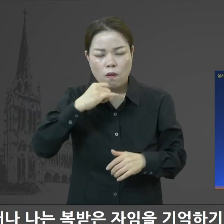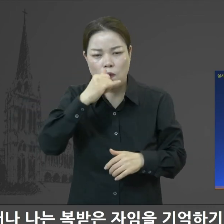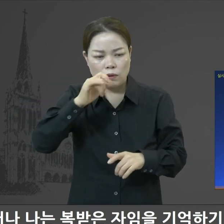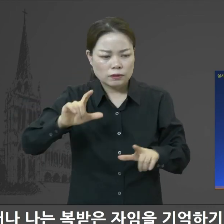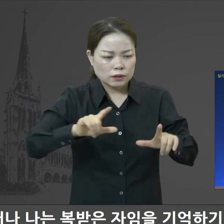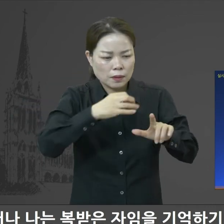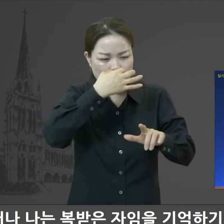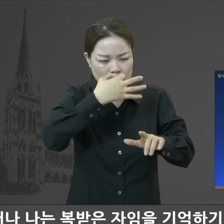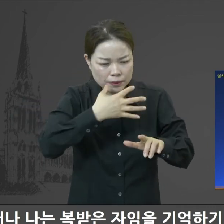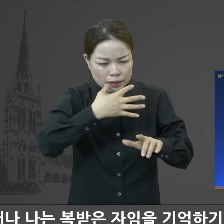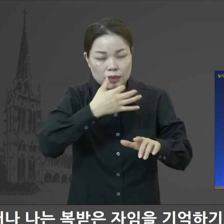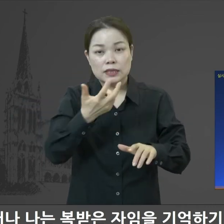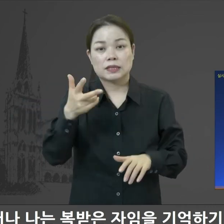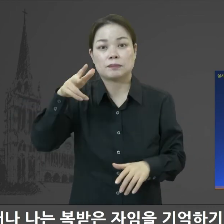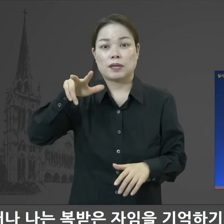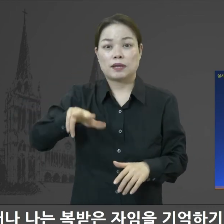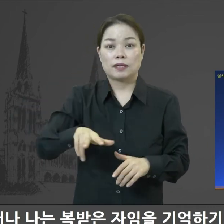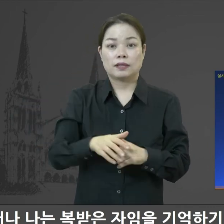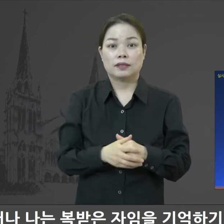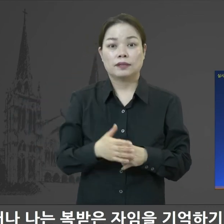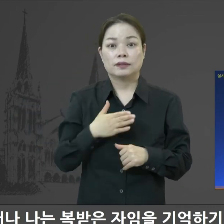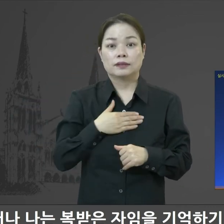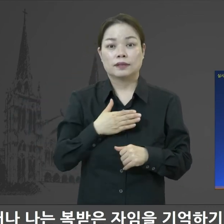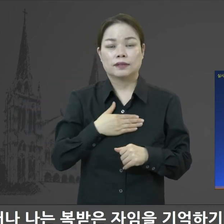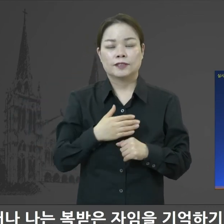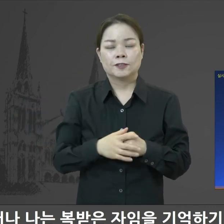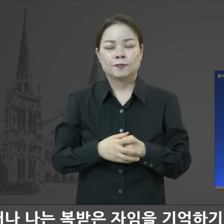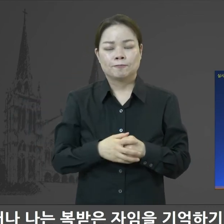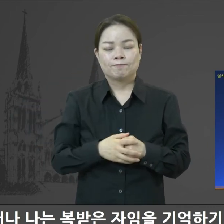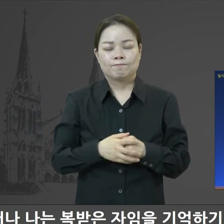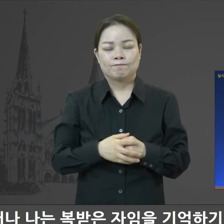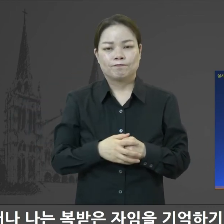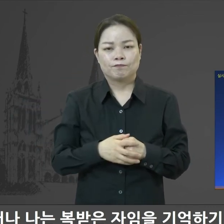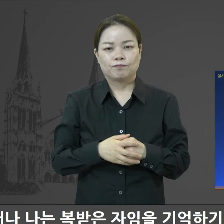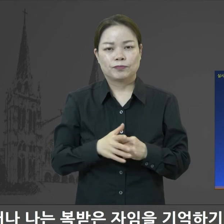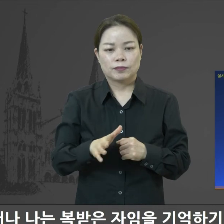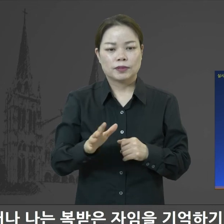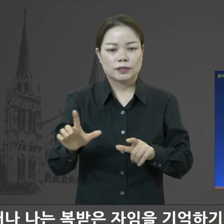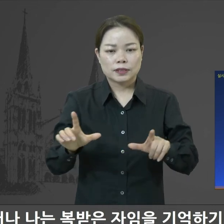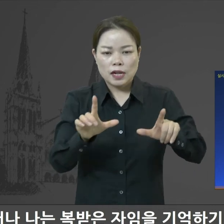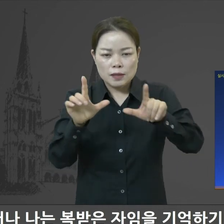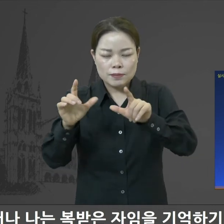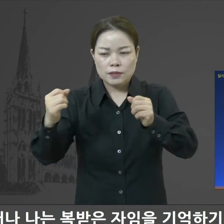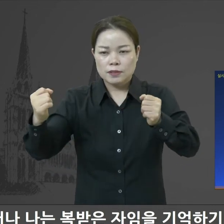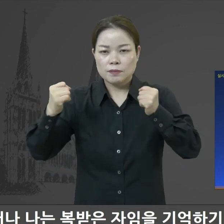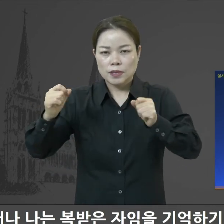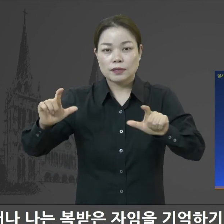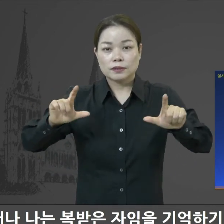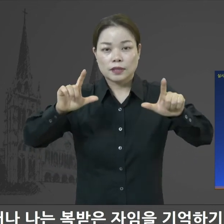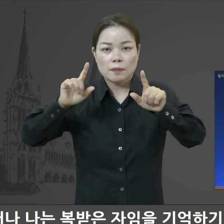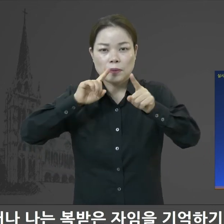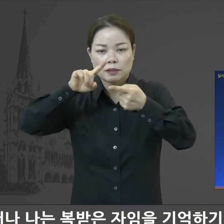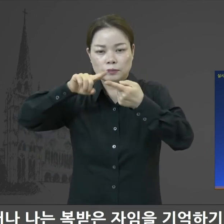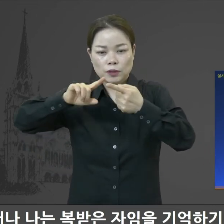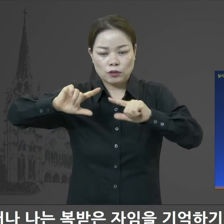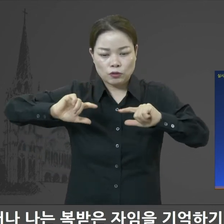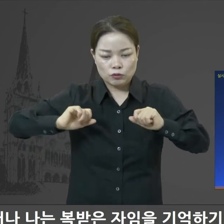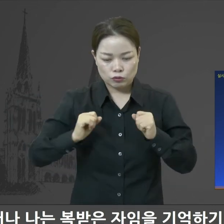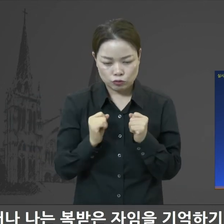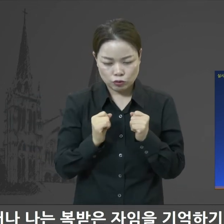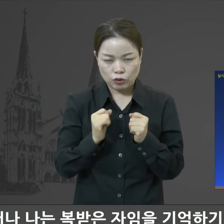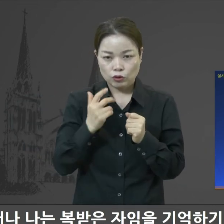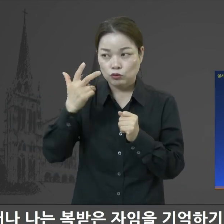삶에 힘든 것은 찾아오겠지만 나는 이 길을 힘있게 걸어가리라. 말씀을 사랑하고 그 속에서 우리